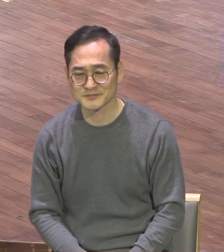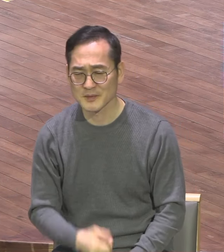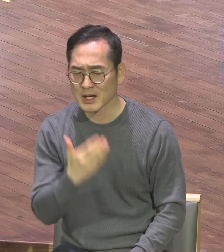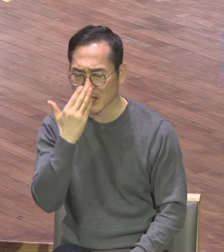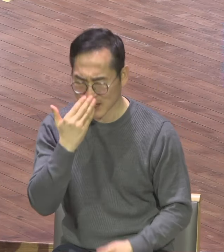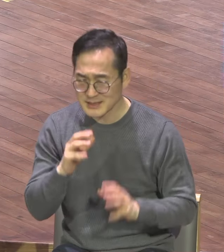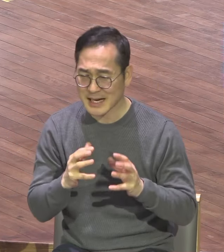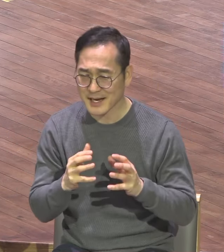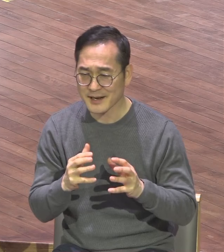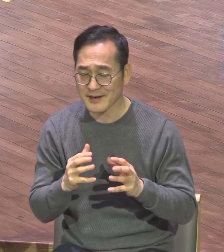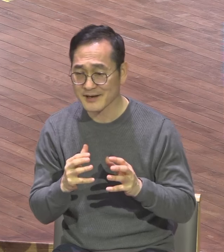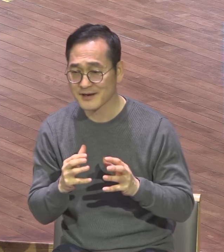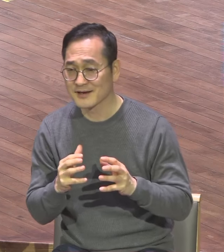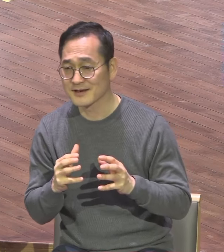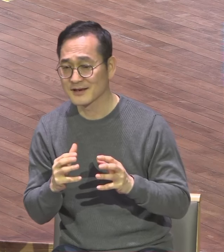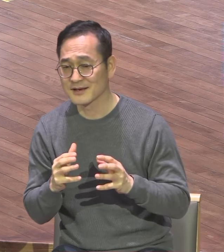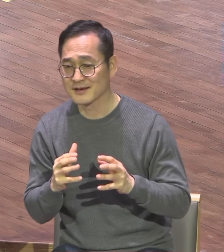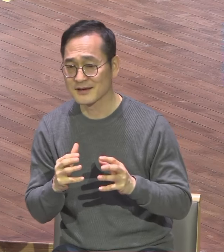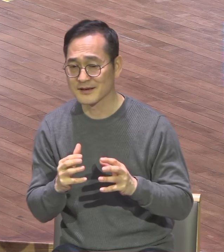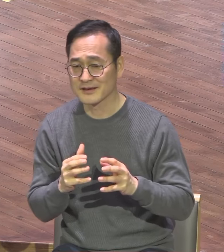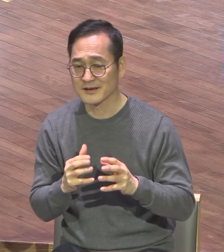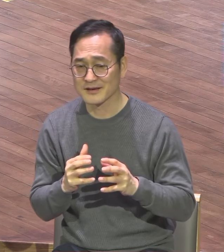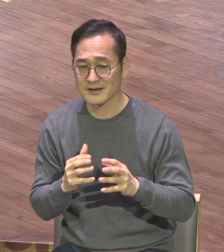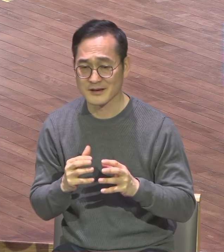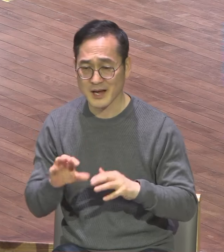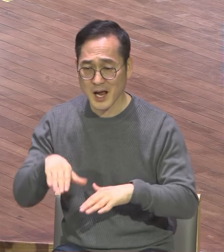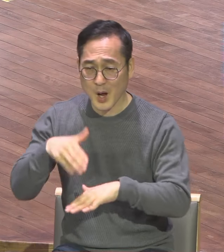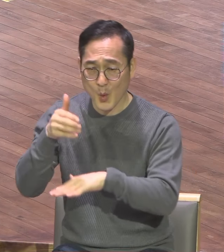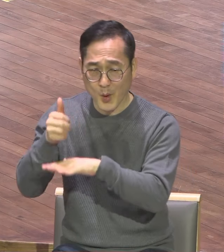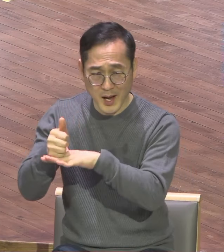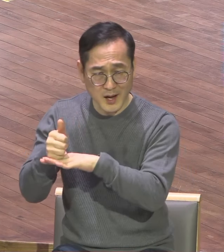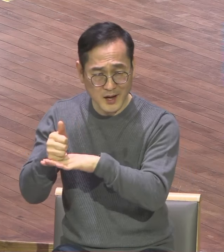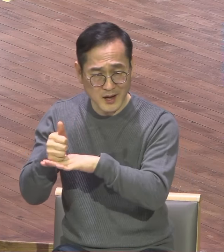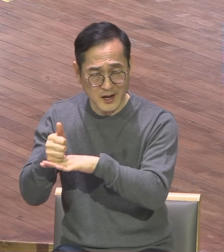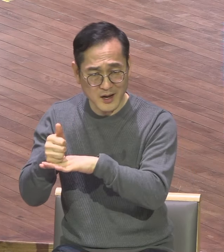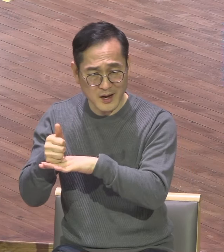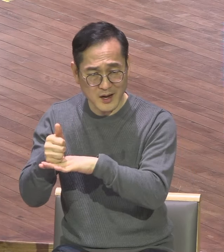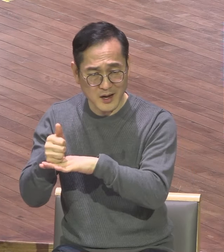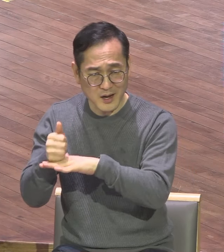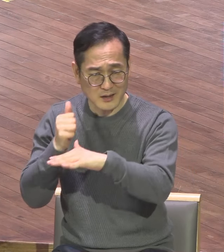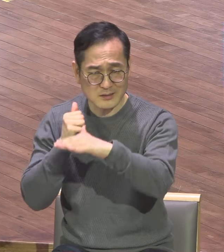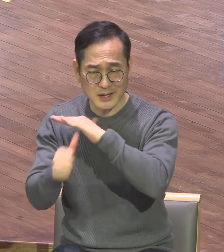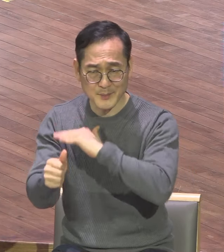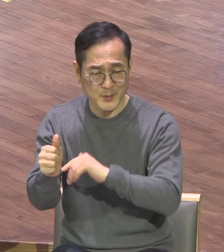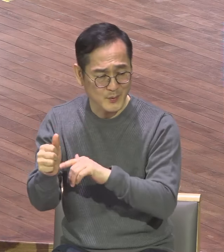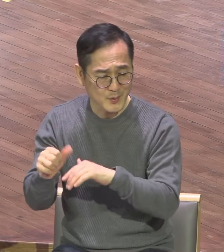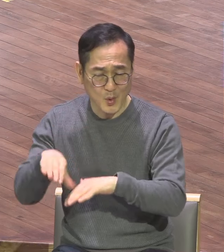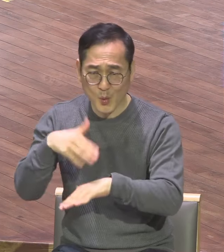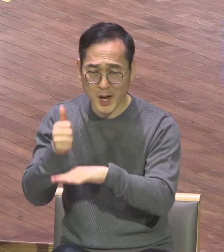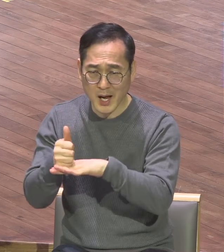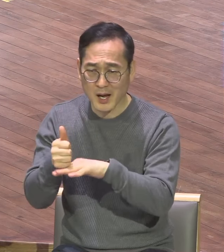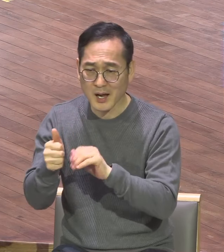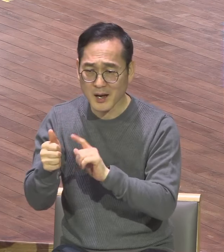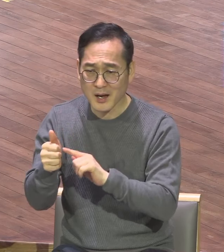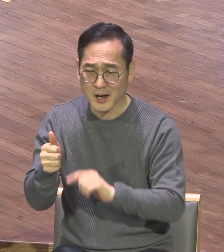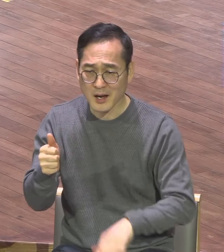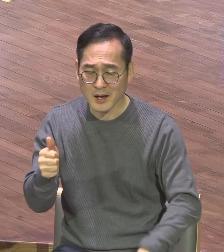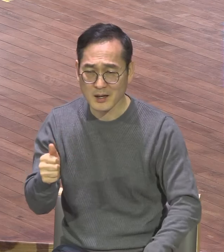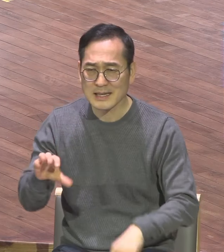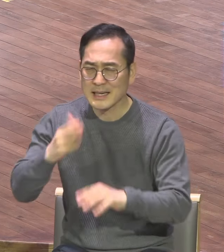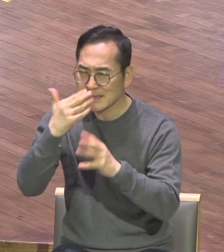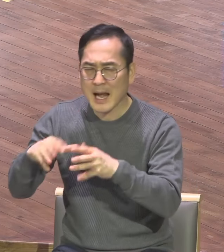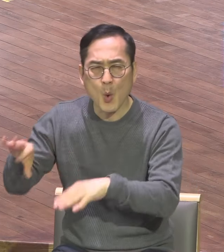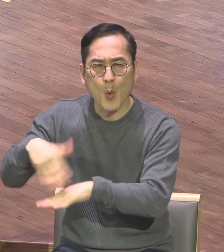이스라엘의 대표적인 왕들이 많았지만 이스라엘의 대표적인 왕 하면